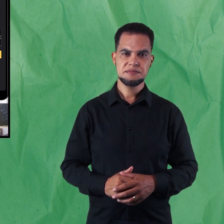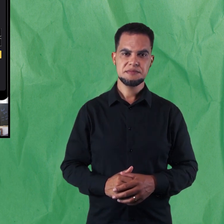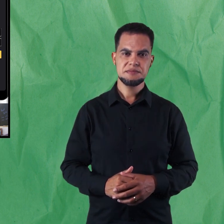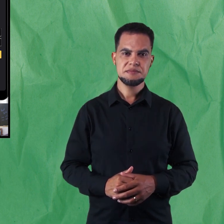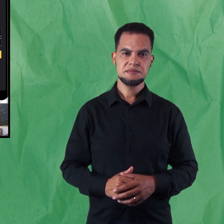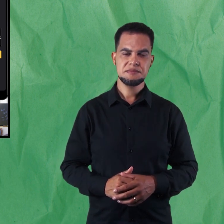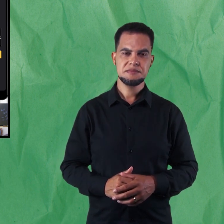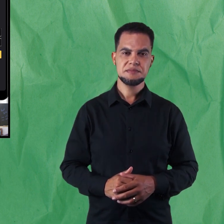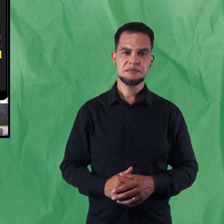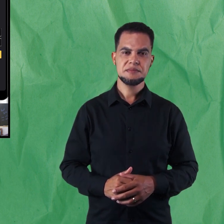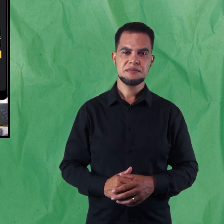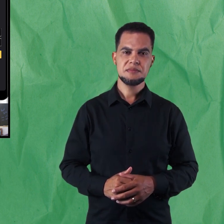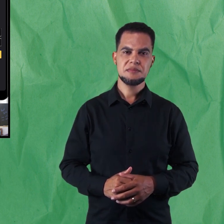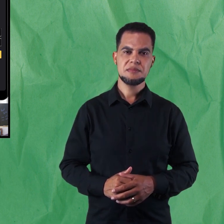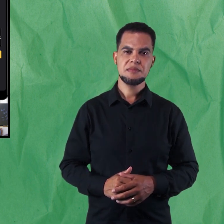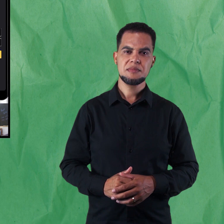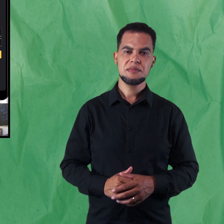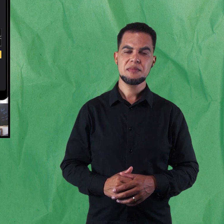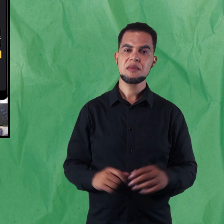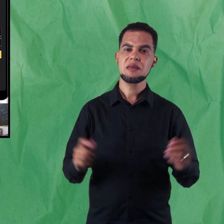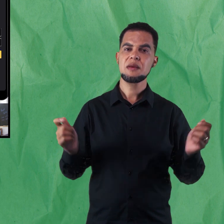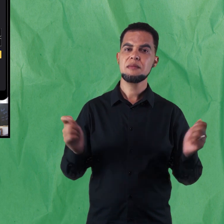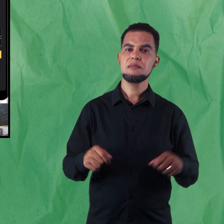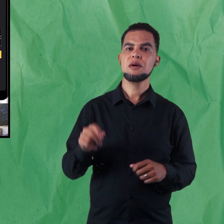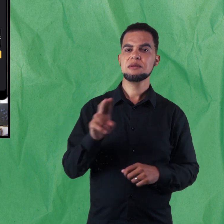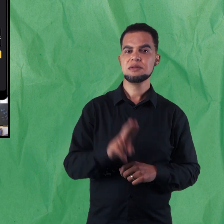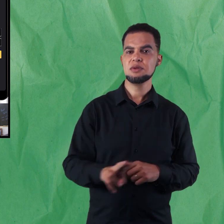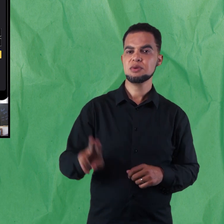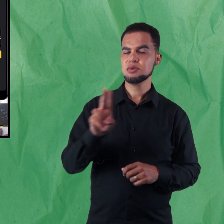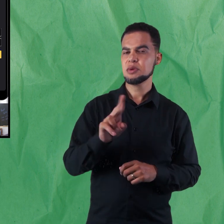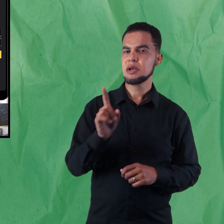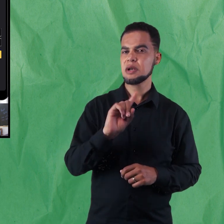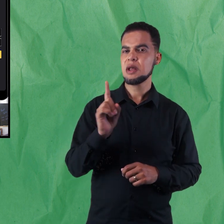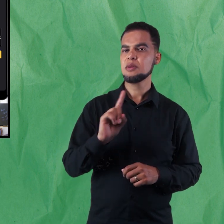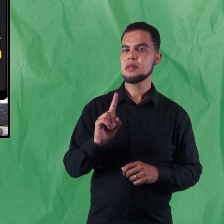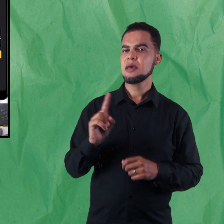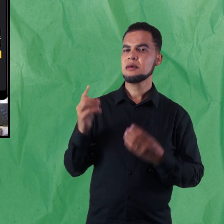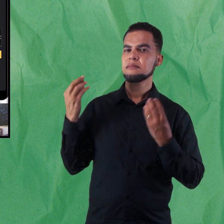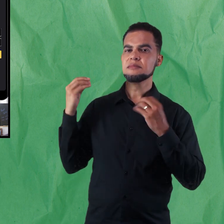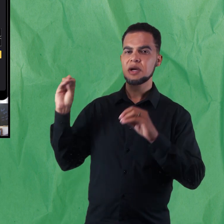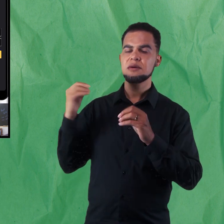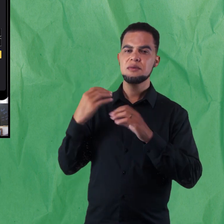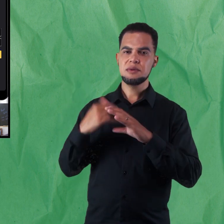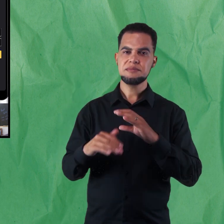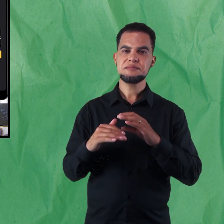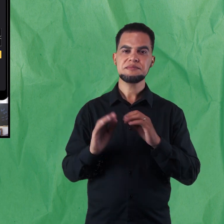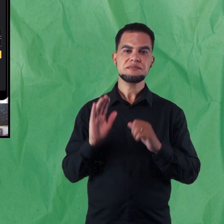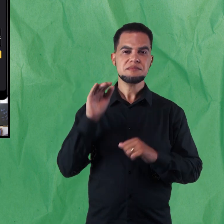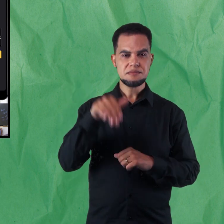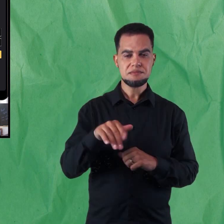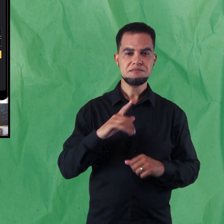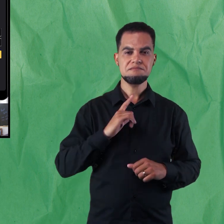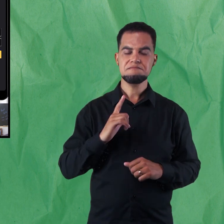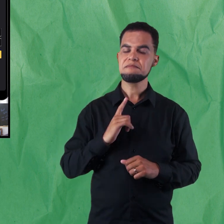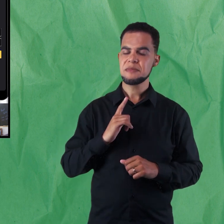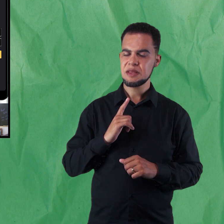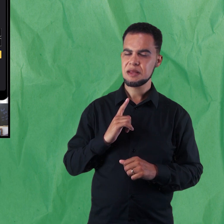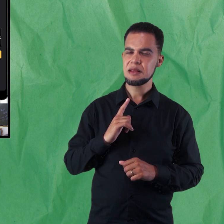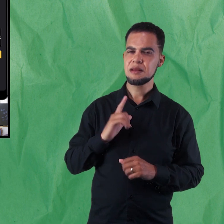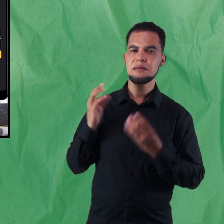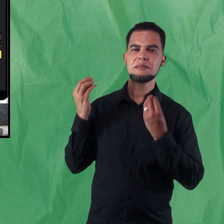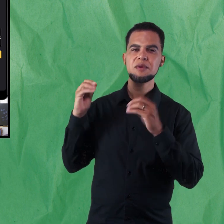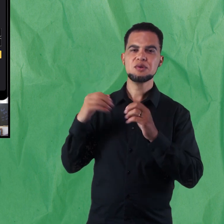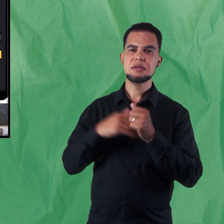Pode ser também que o usuário não tenha preenchido o e-mail, tenha pulado esse campo e tenha preenchido uma senha